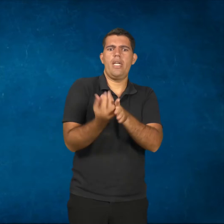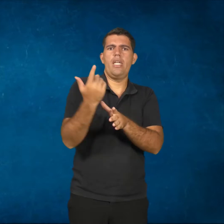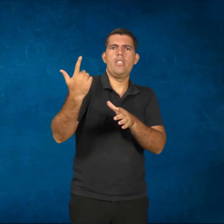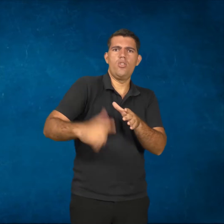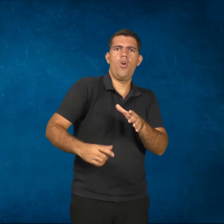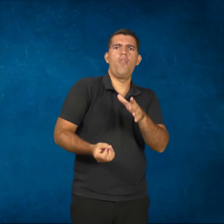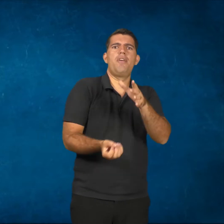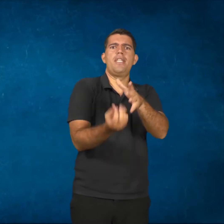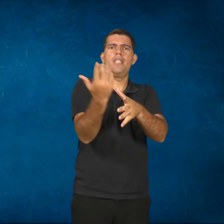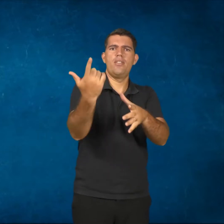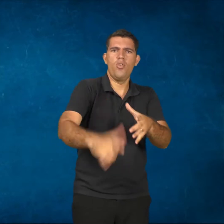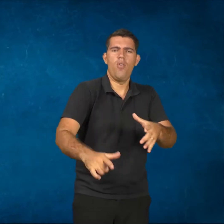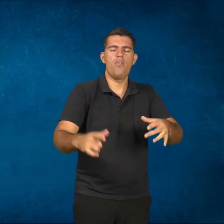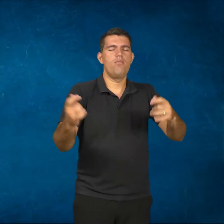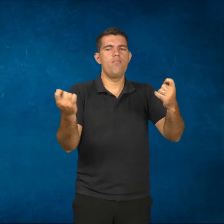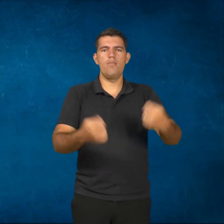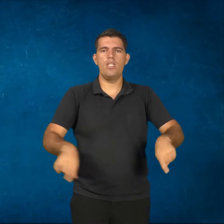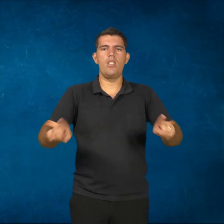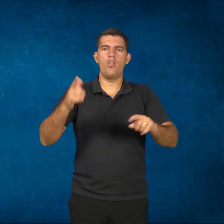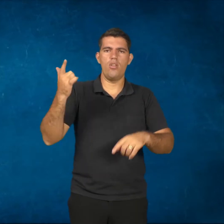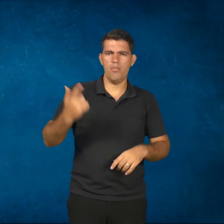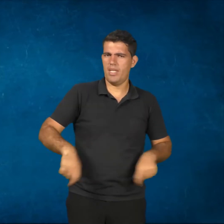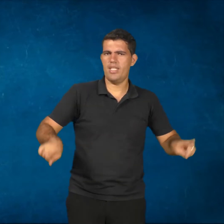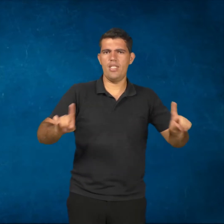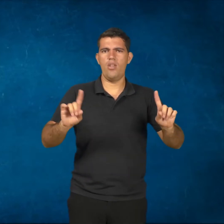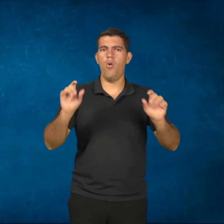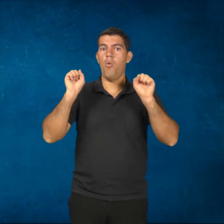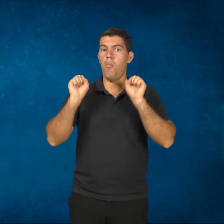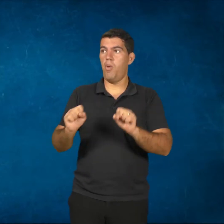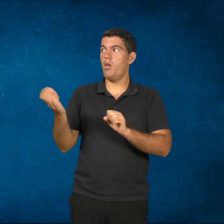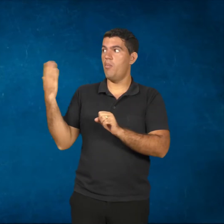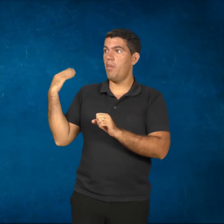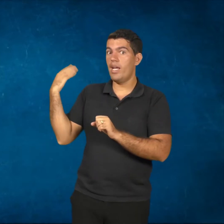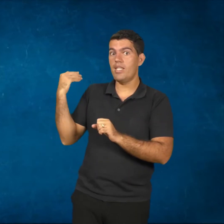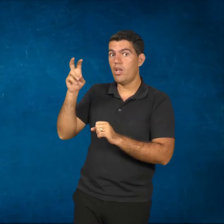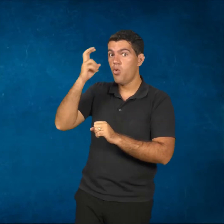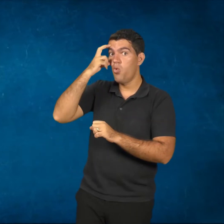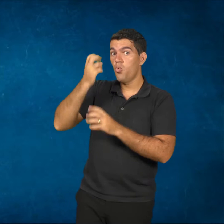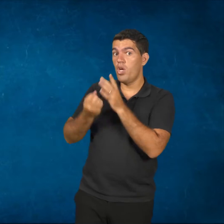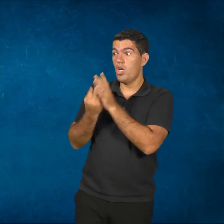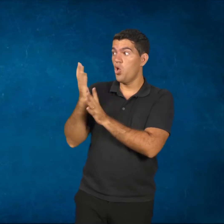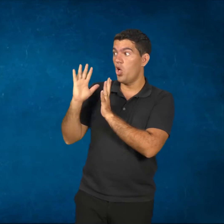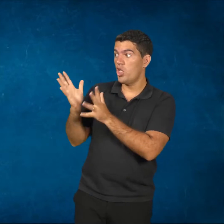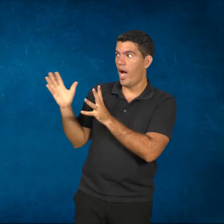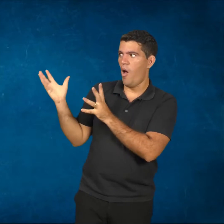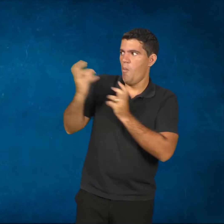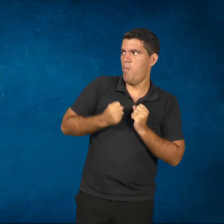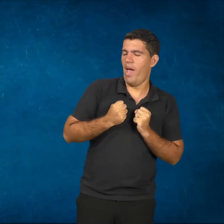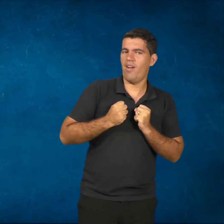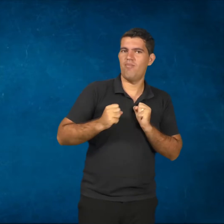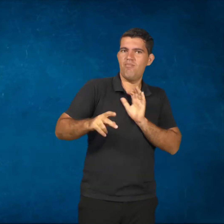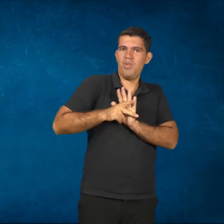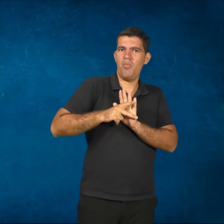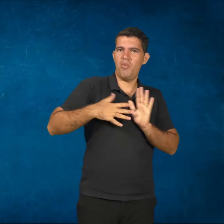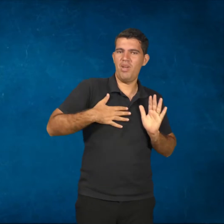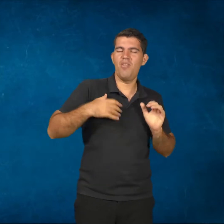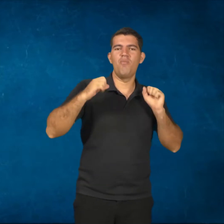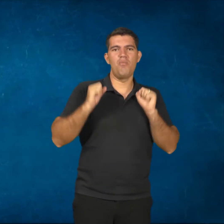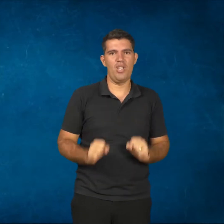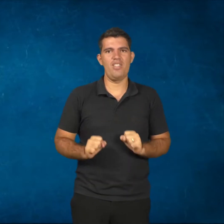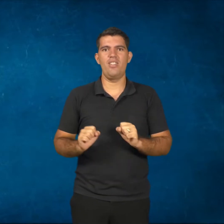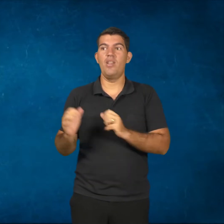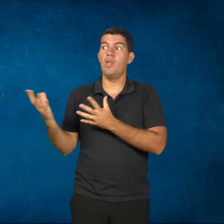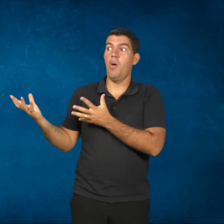reinventando tudo. Ele pode apropriar-se da cultura produzida pelas gerações anteriores.